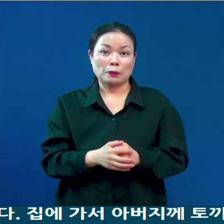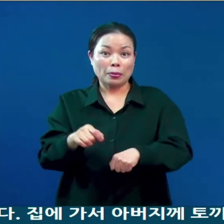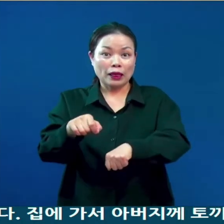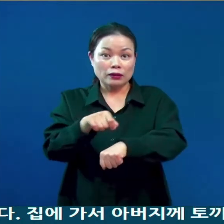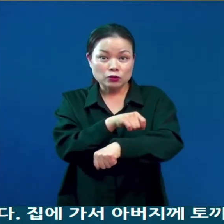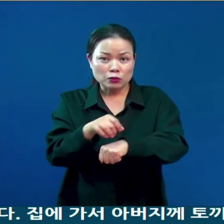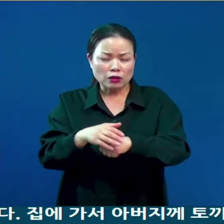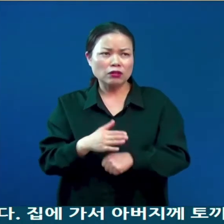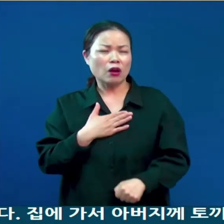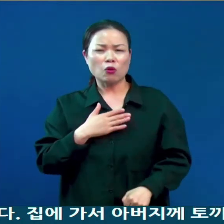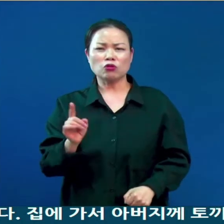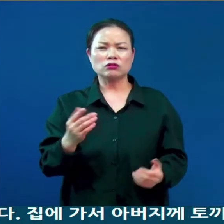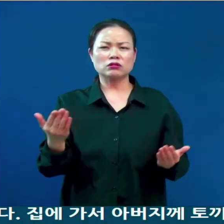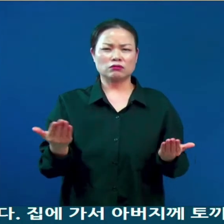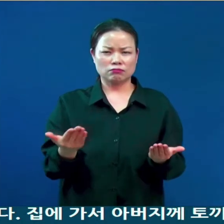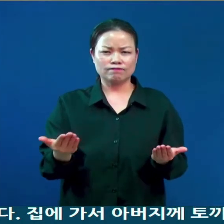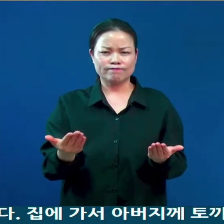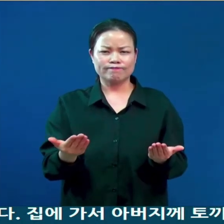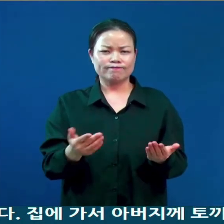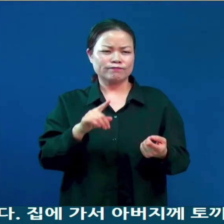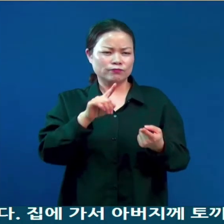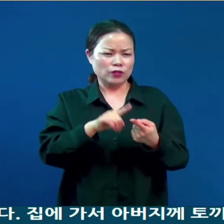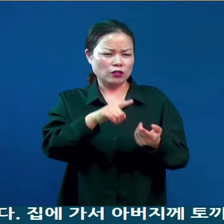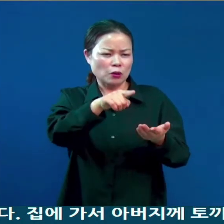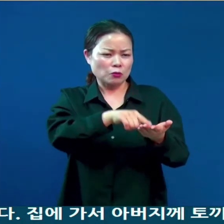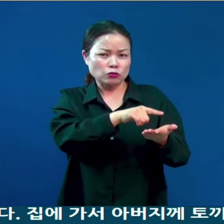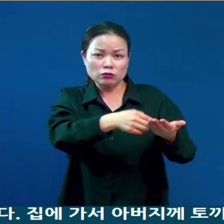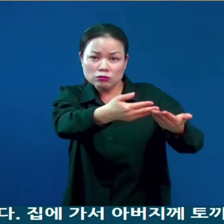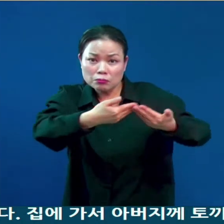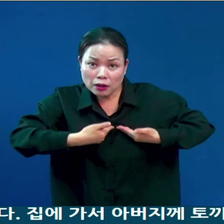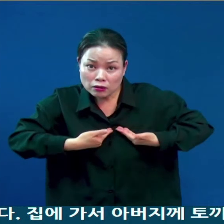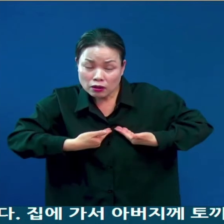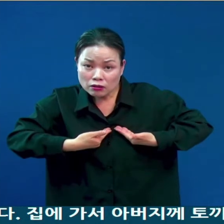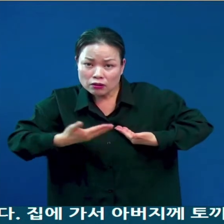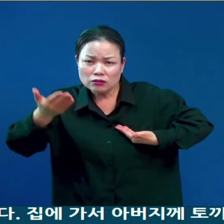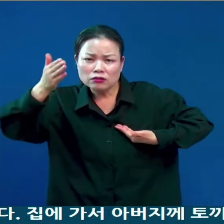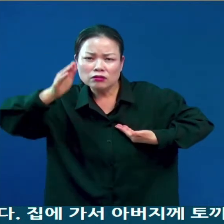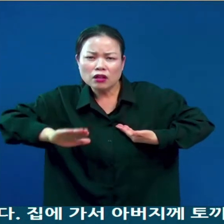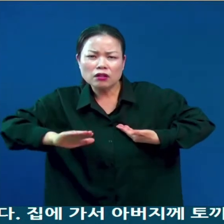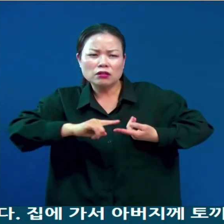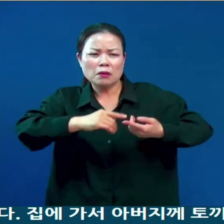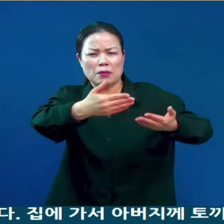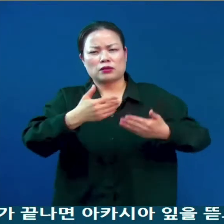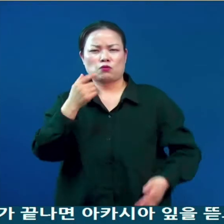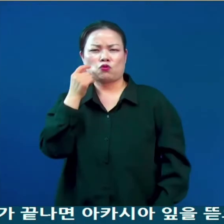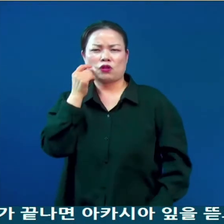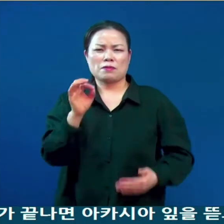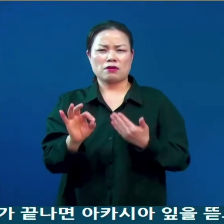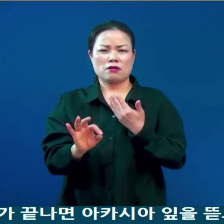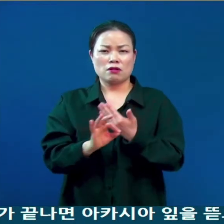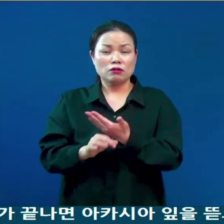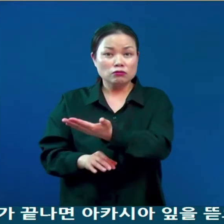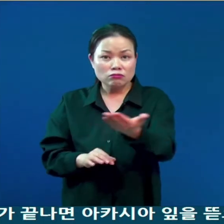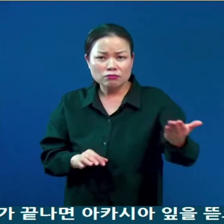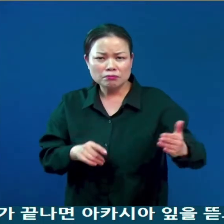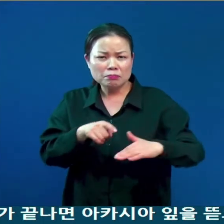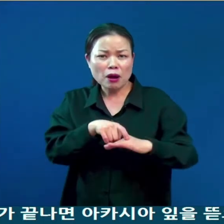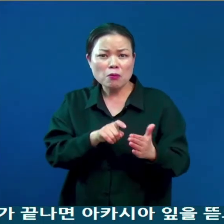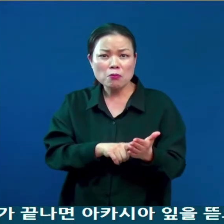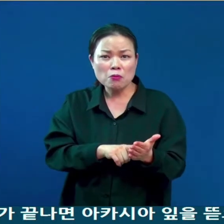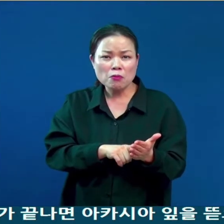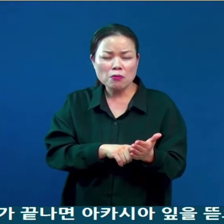특별히 내가 어떤 일을 하고 그에 따른 보상을 받아야 함에도 불구하고 그것을 받지 못하면 여러분들 참